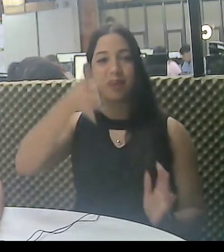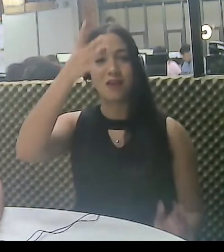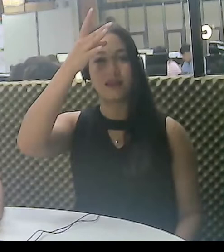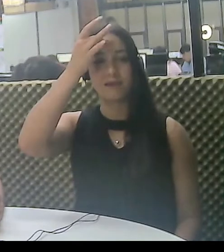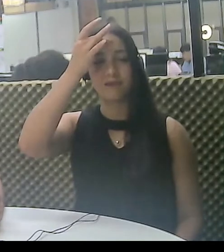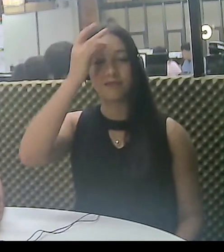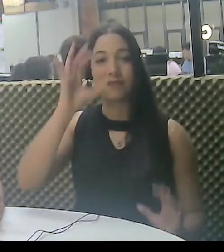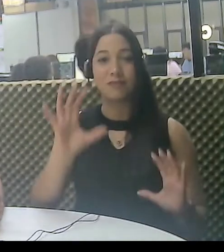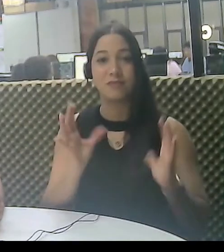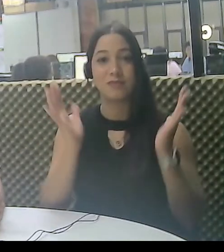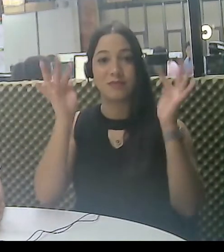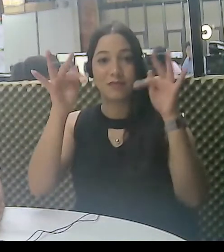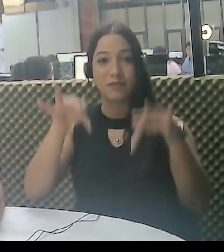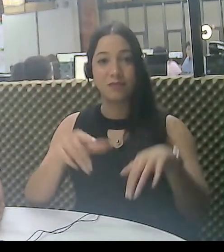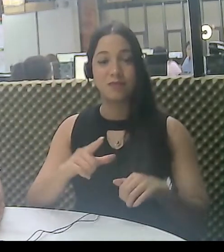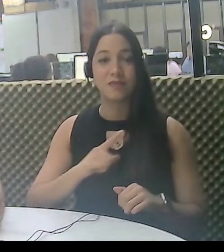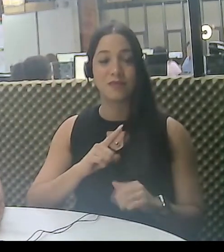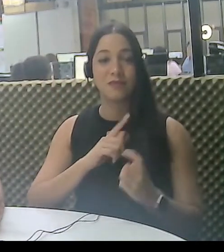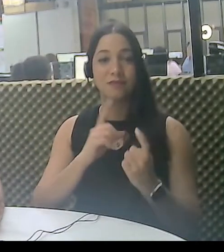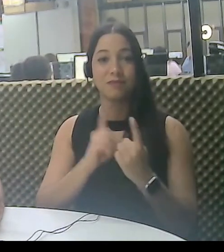A cerimônia de encerramento contou com